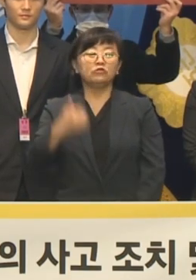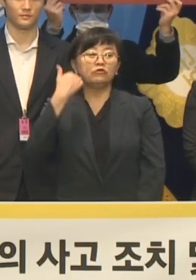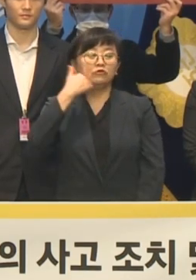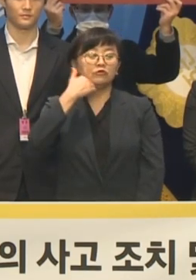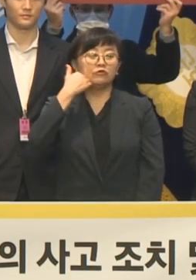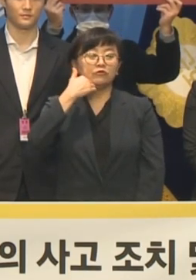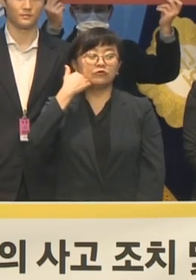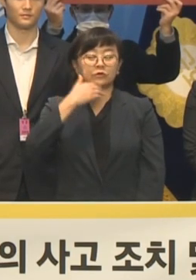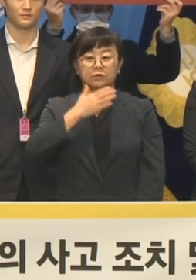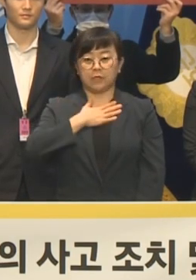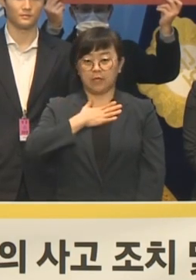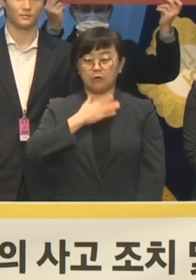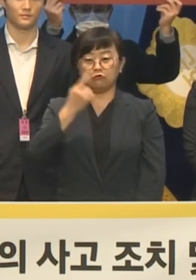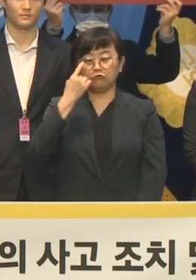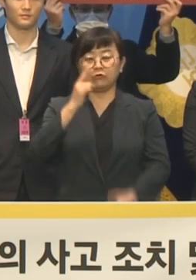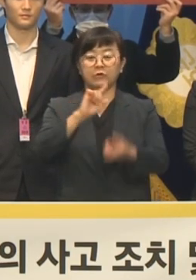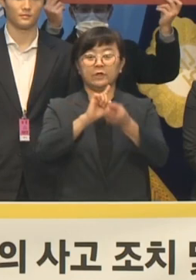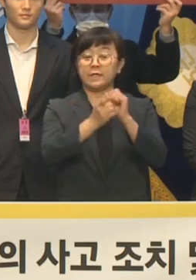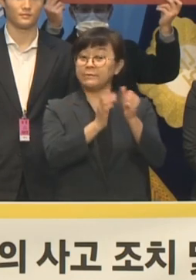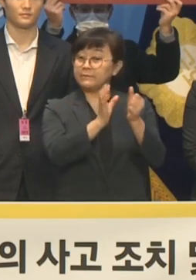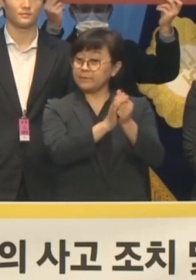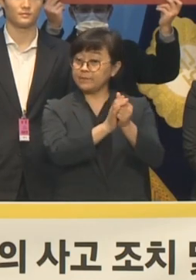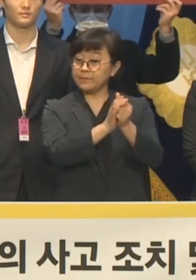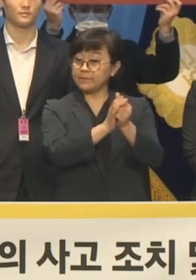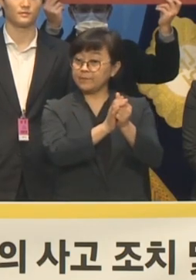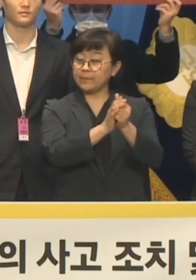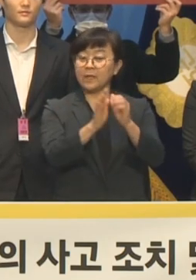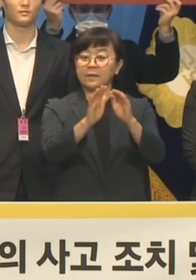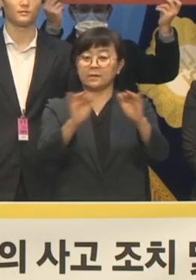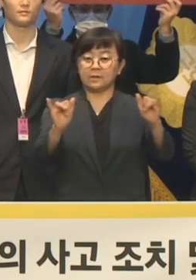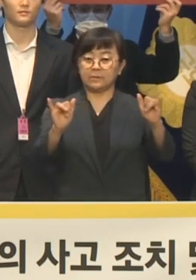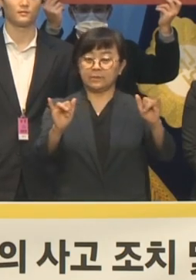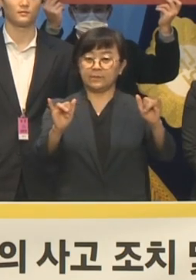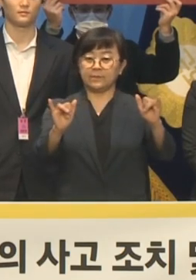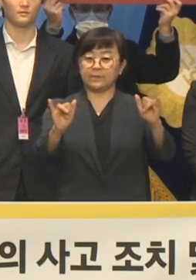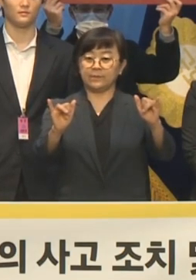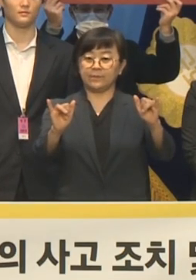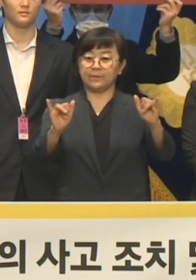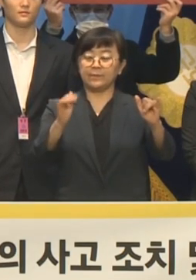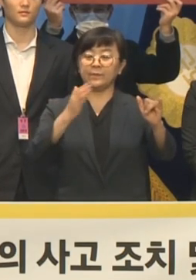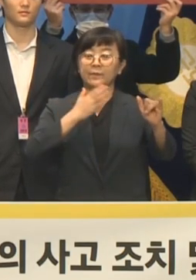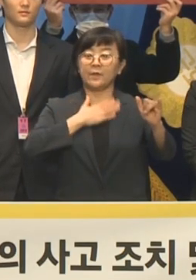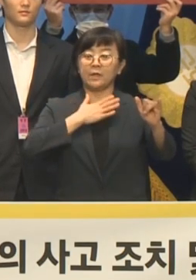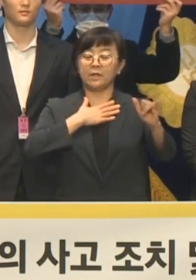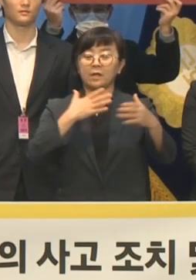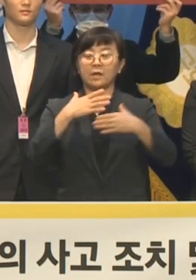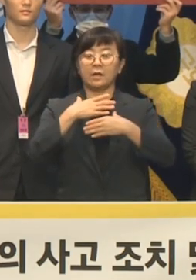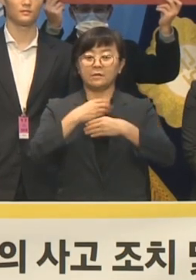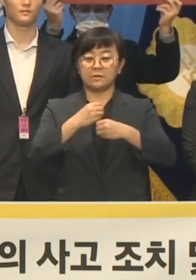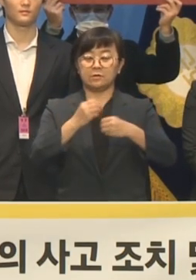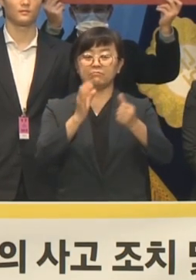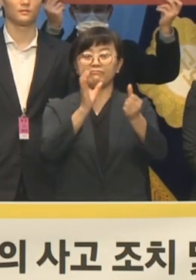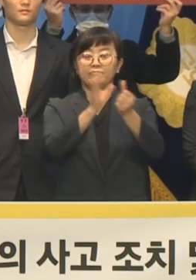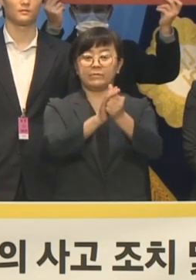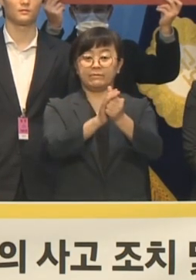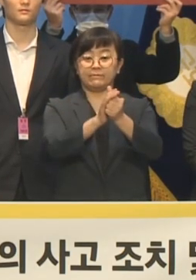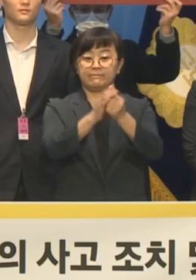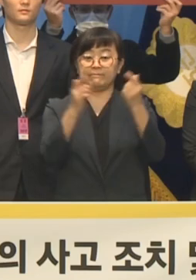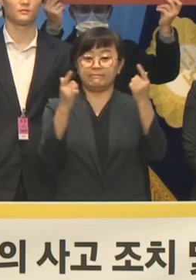누군가가 나의 눈이 되어진다는 것은 그 사람에게 나의 안전을 맡기는